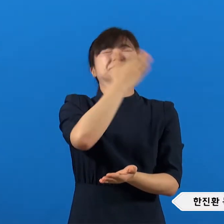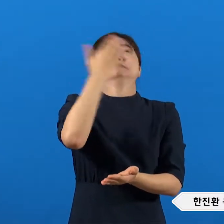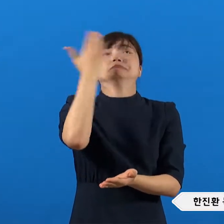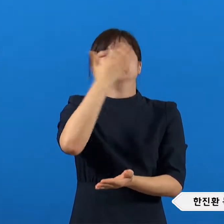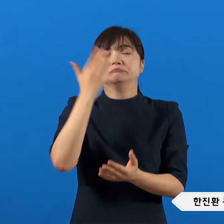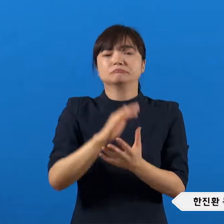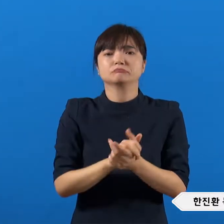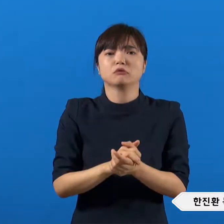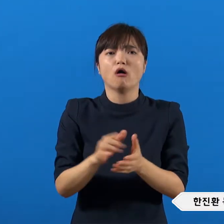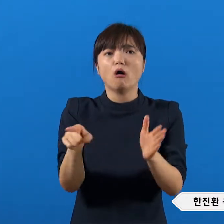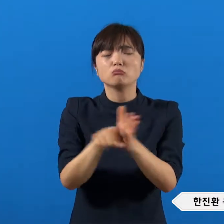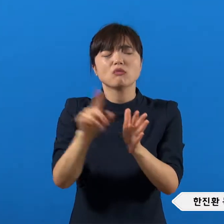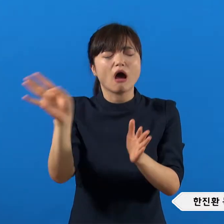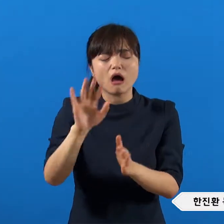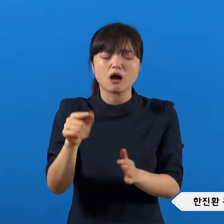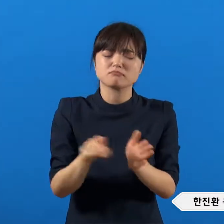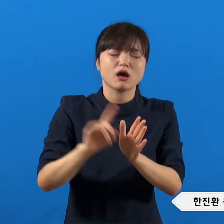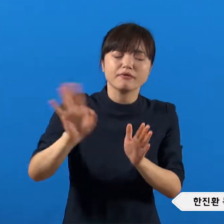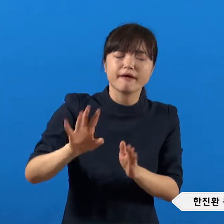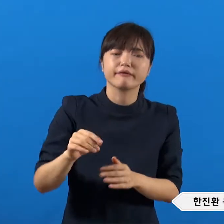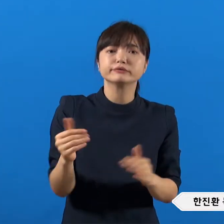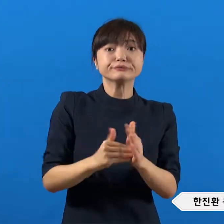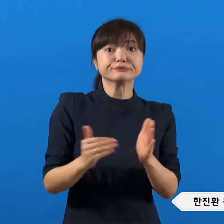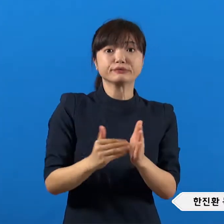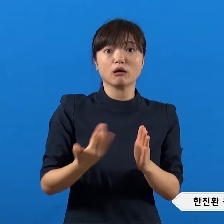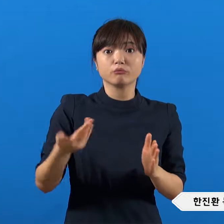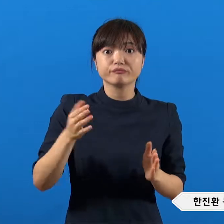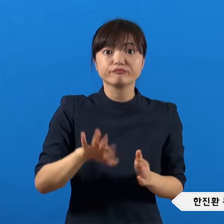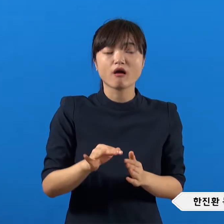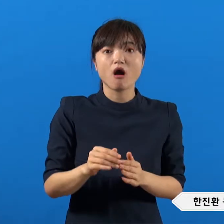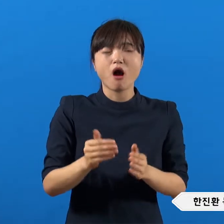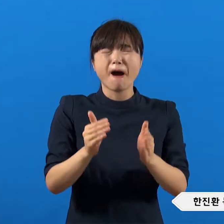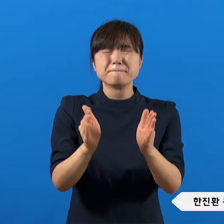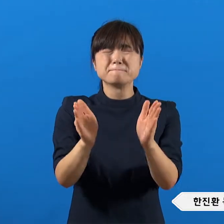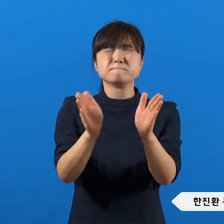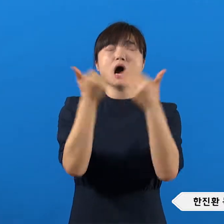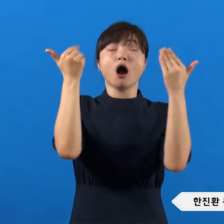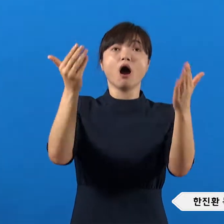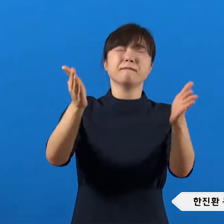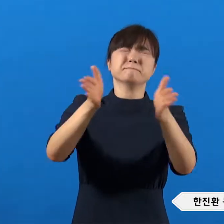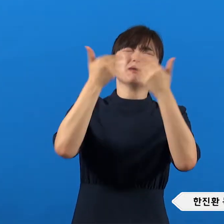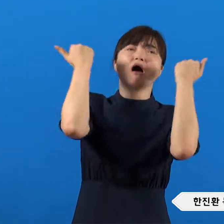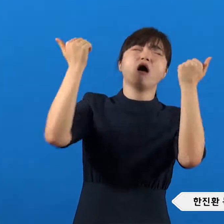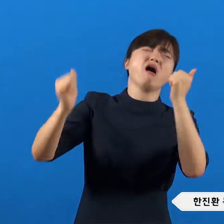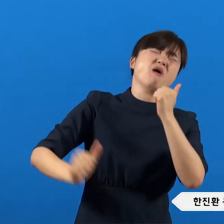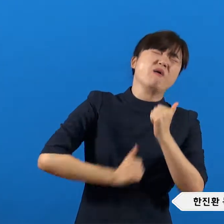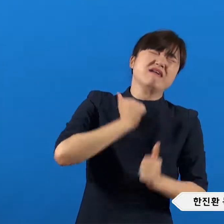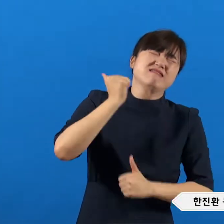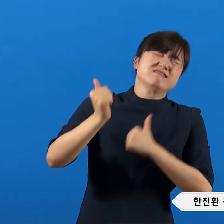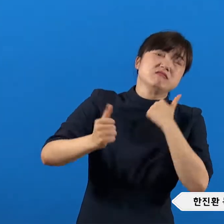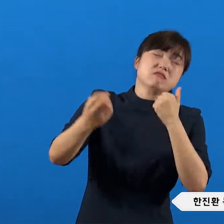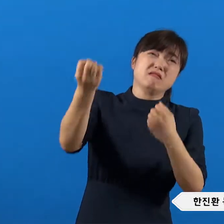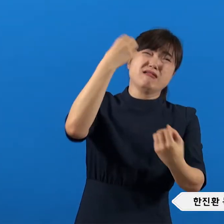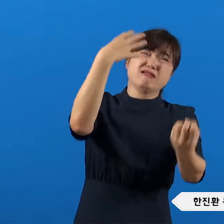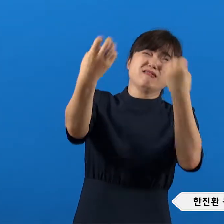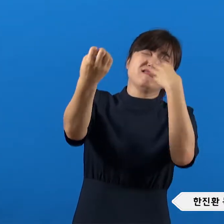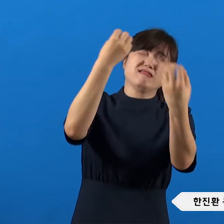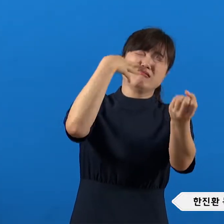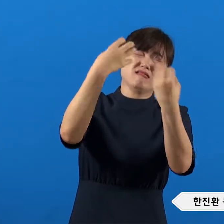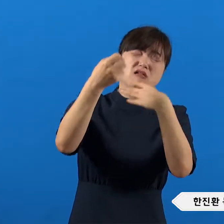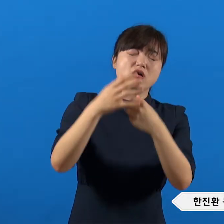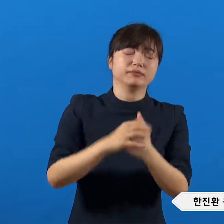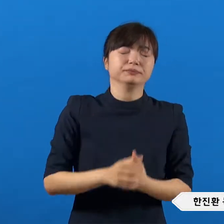그냥 안 믿는다, 예수 안 믿겠다고 하면 그만이지 왜 그렇게 화를 내고 사람을 멸시하고 구박을